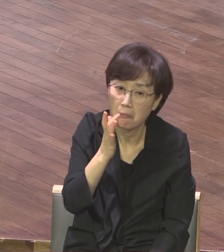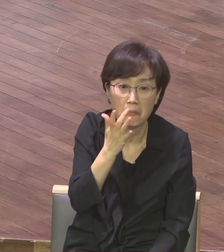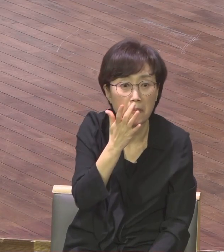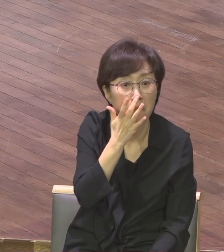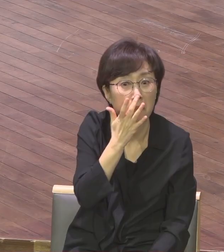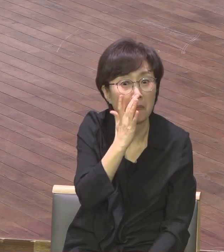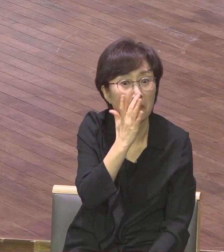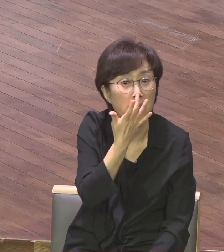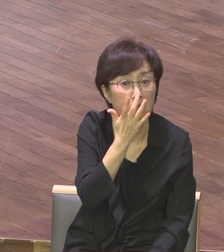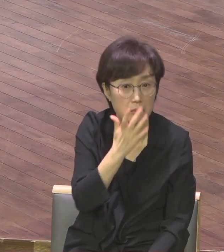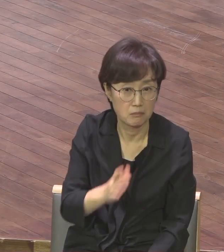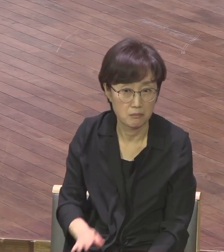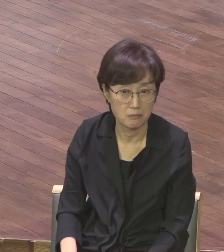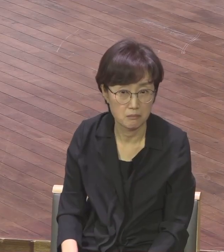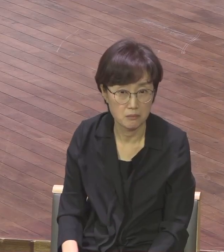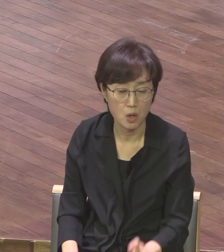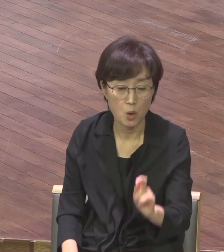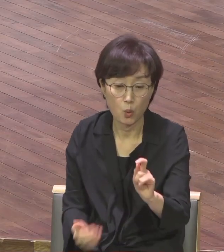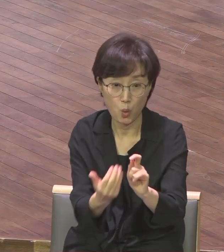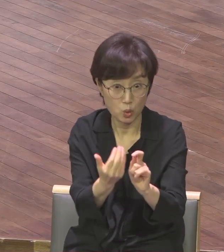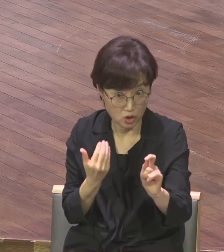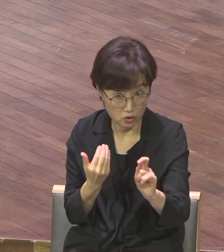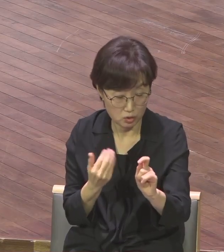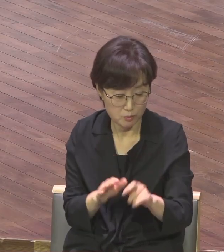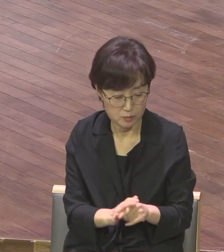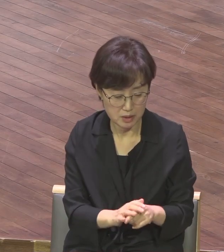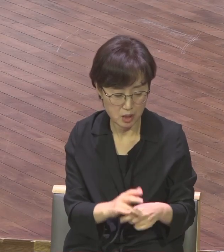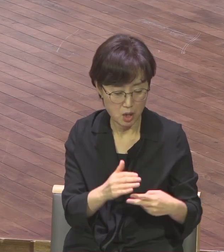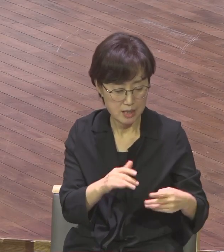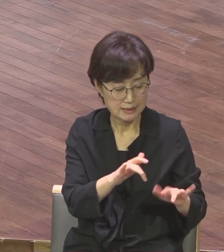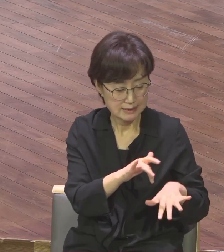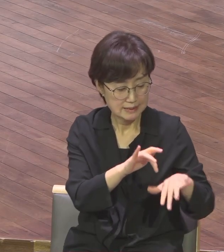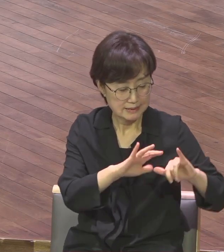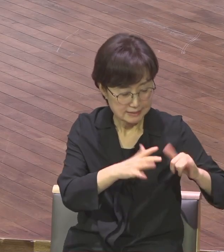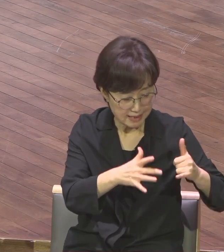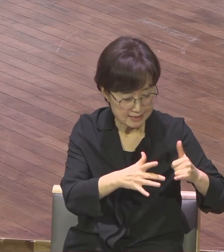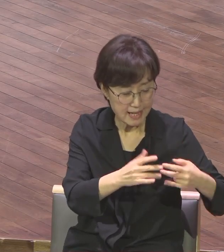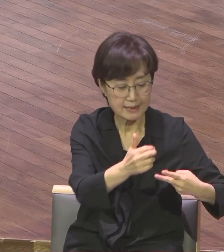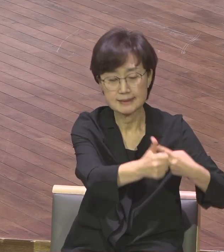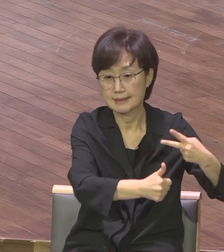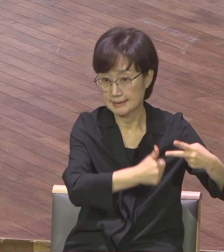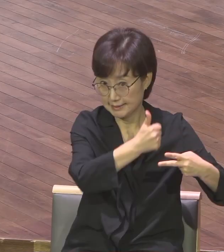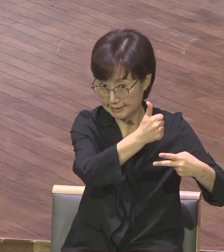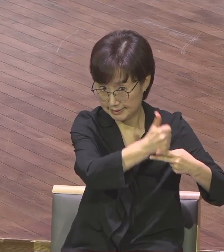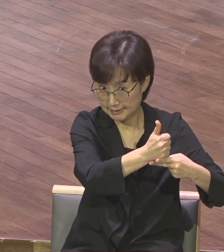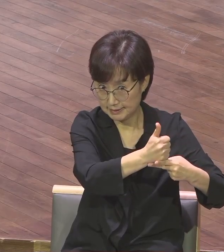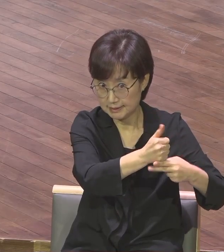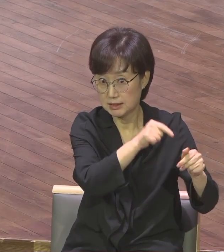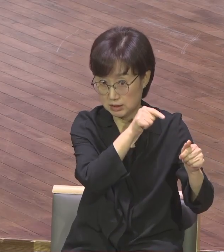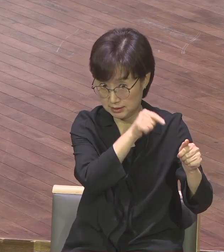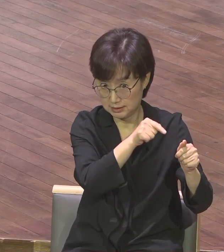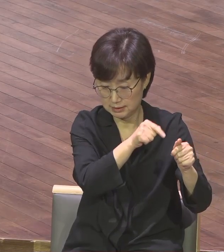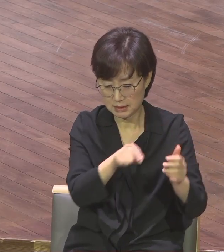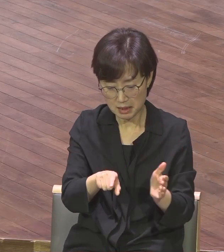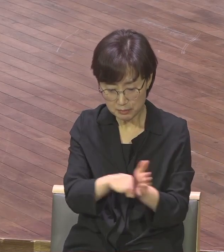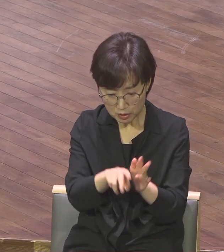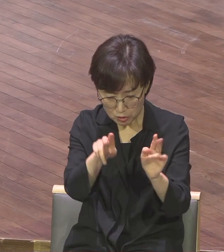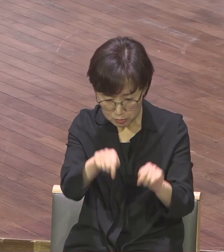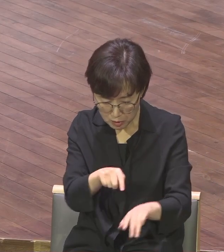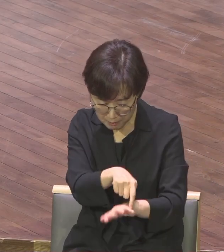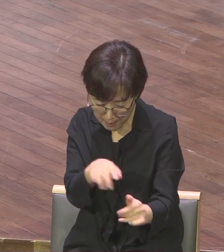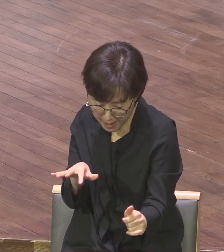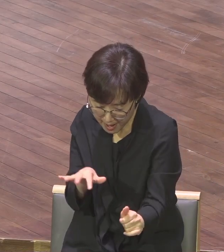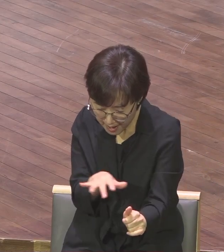고린도후서 4장 4절에 보면 이 세상의 신이 믿지 않은 자들의 마음을 혼미케 하여 그리스도의